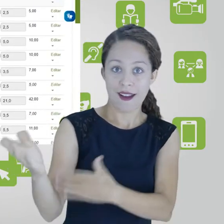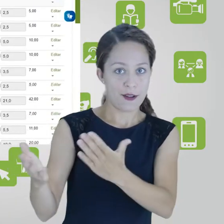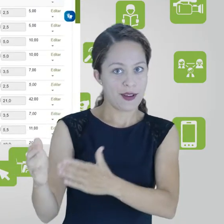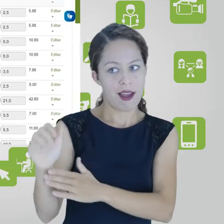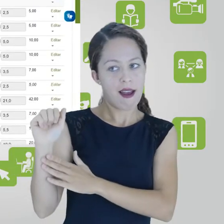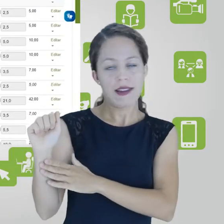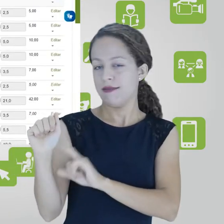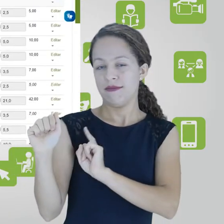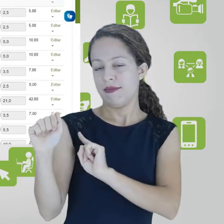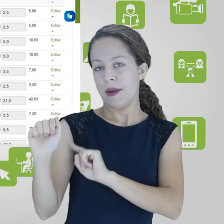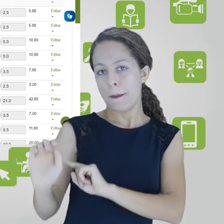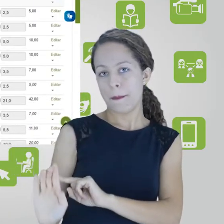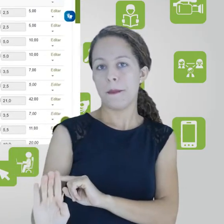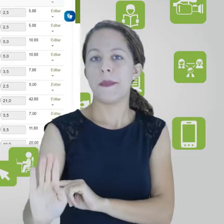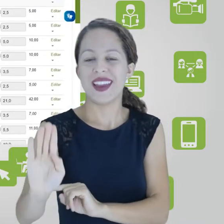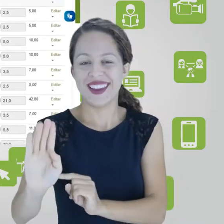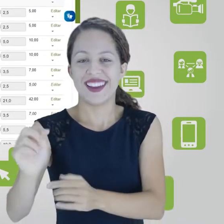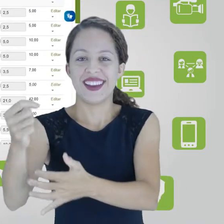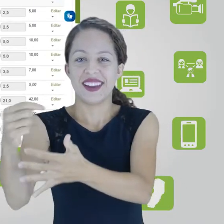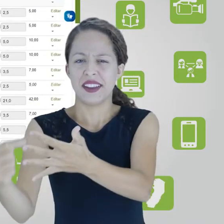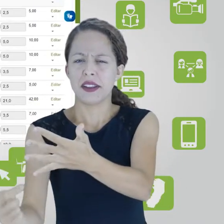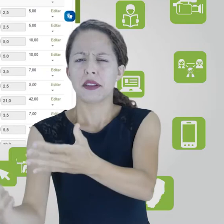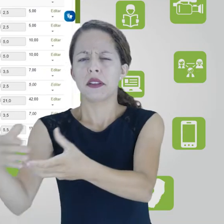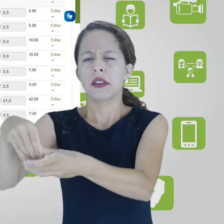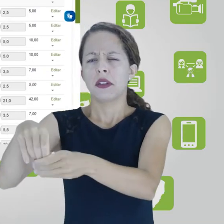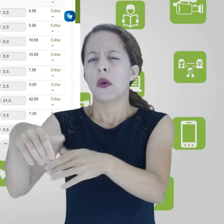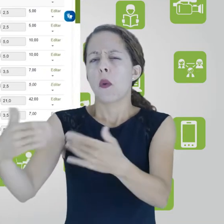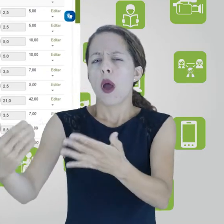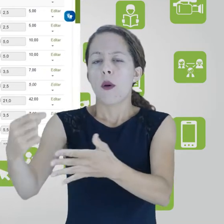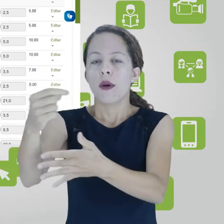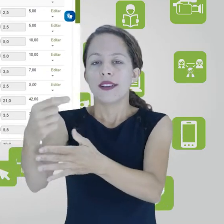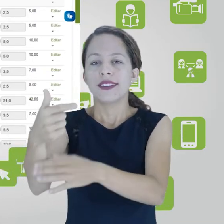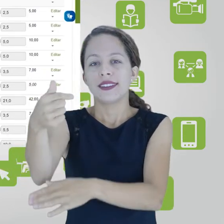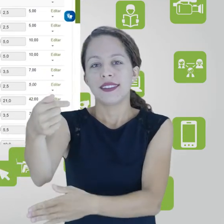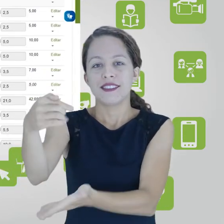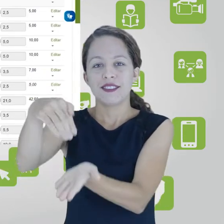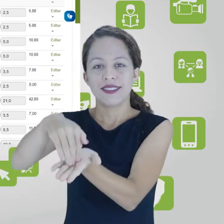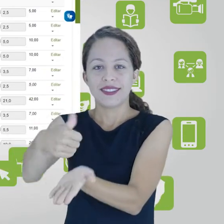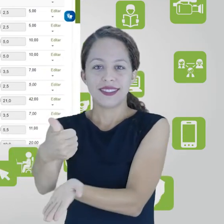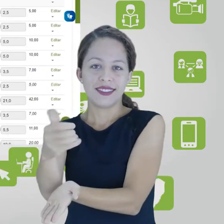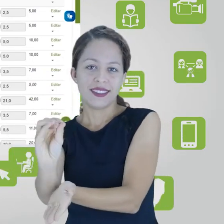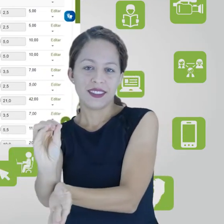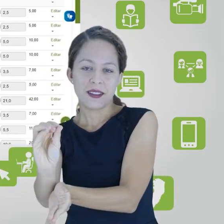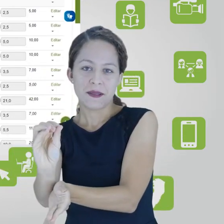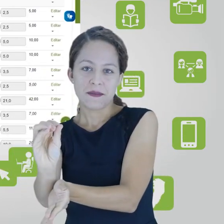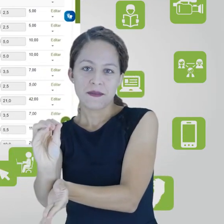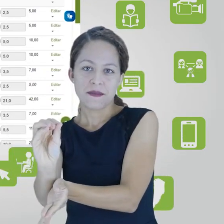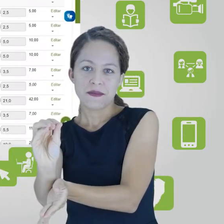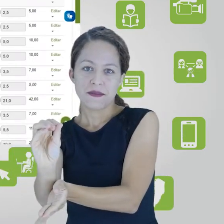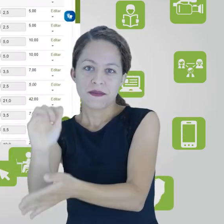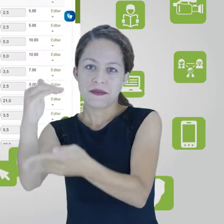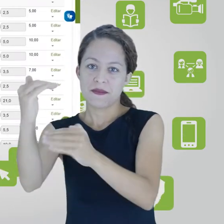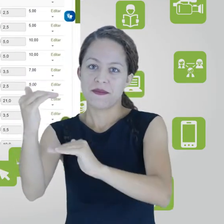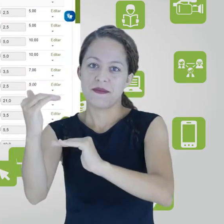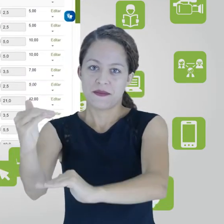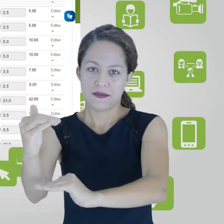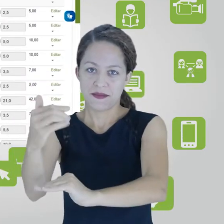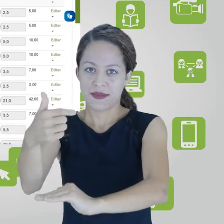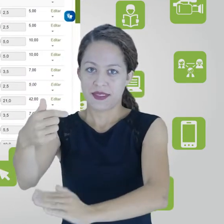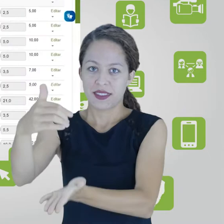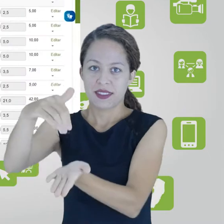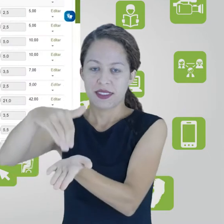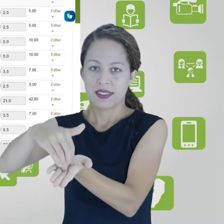atividades B, certo? Que vai ter quais? Vai ter essas aqui.